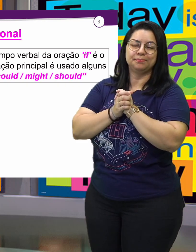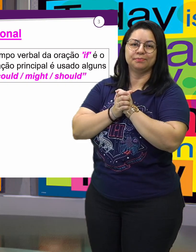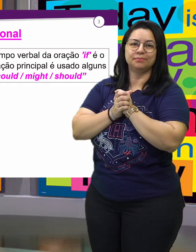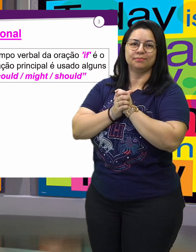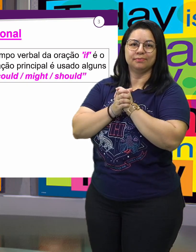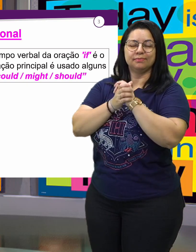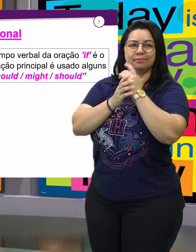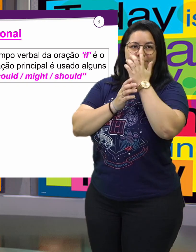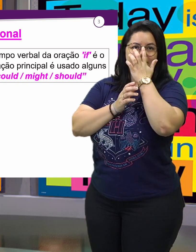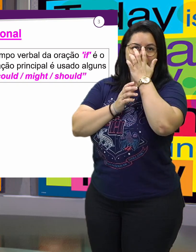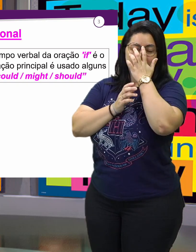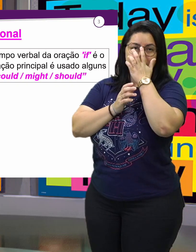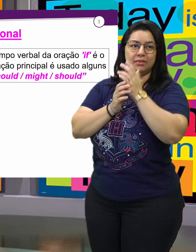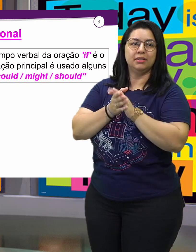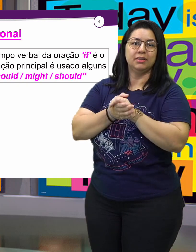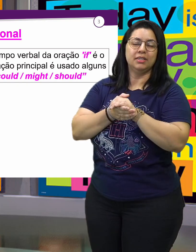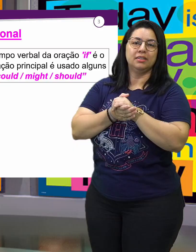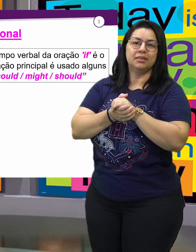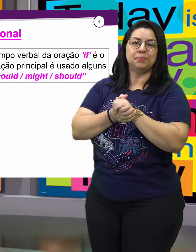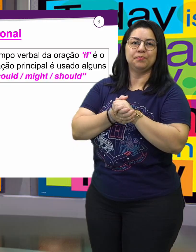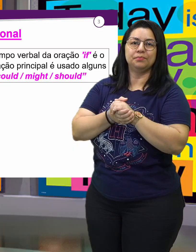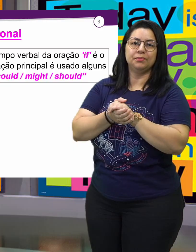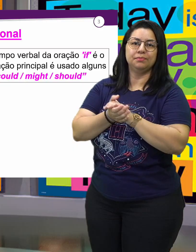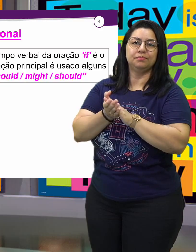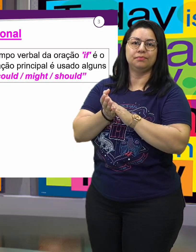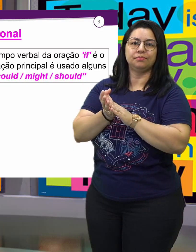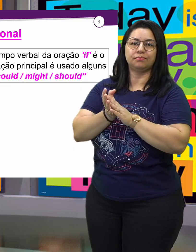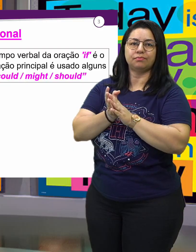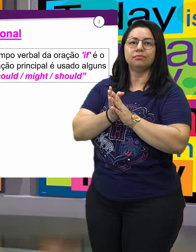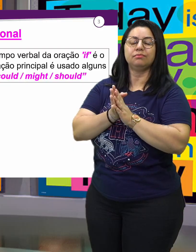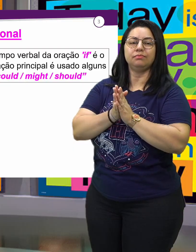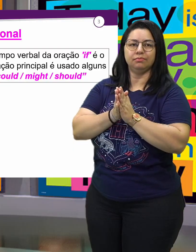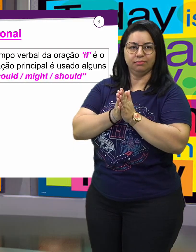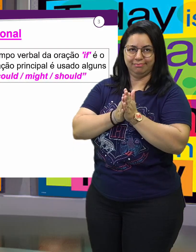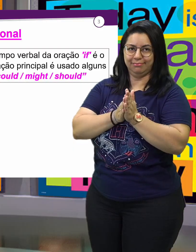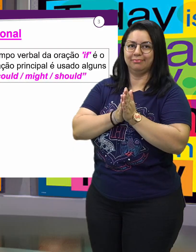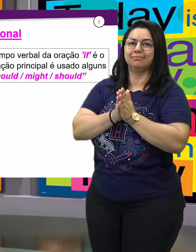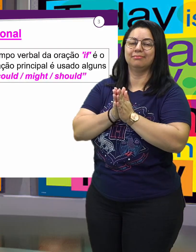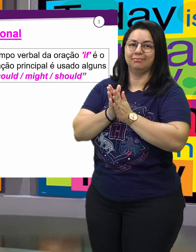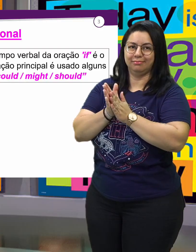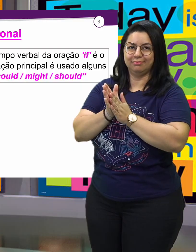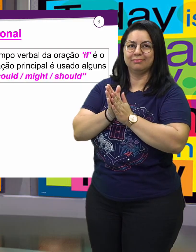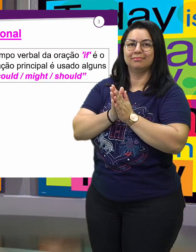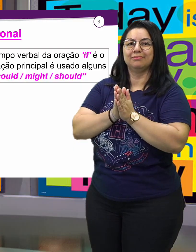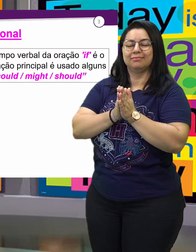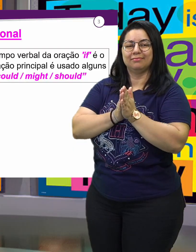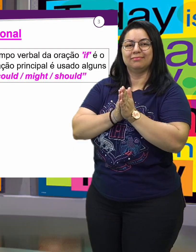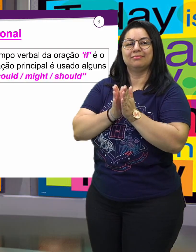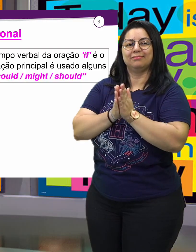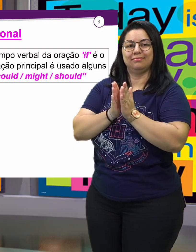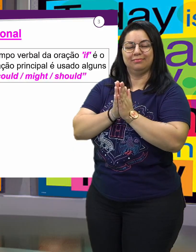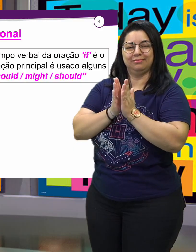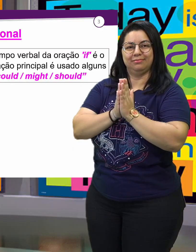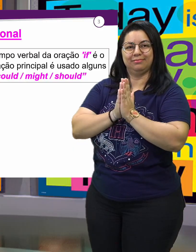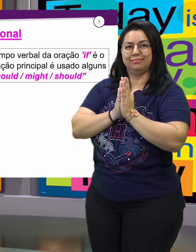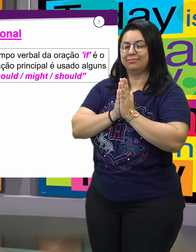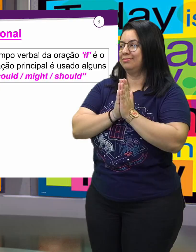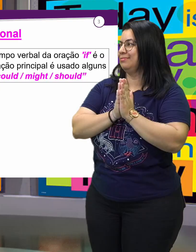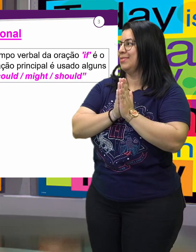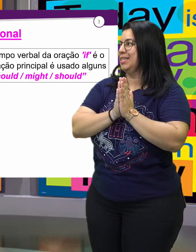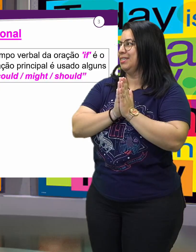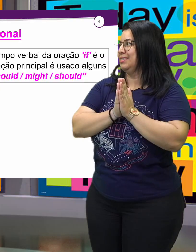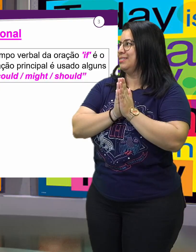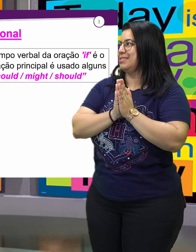certeza. Porque todo verbo modal, ele vai basicamente modificar o verbo que vem logo em seguida. A gente viu isso nas aulas de modais. Eles podem ser usados